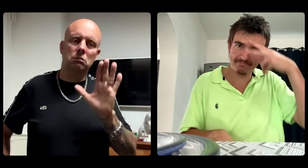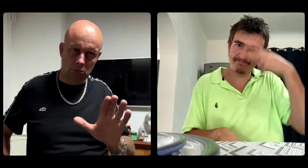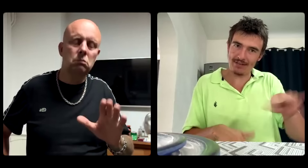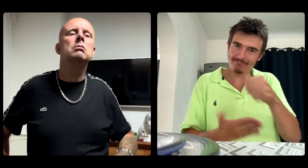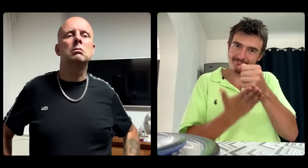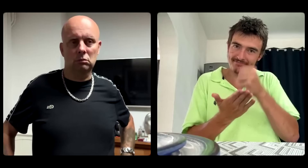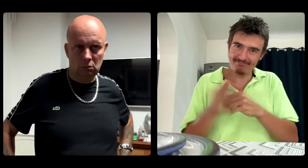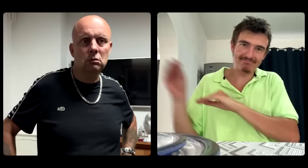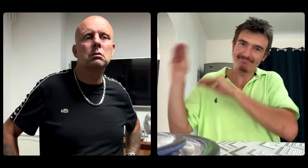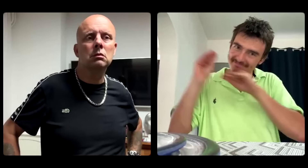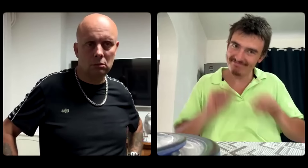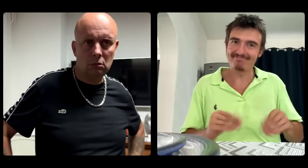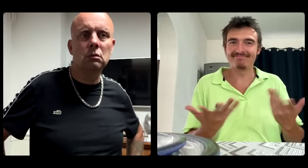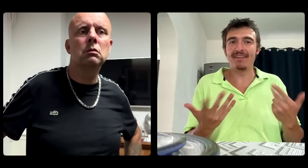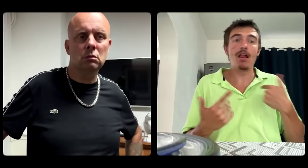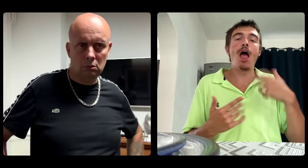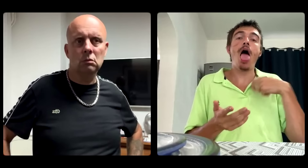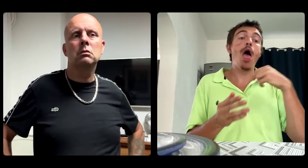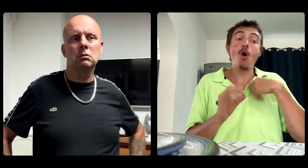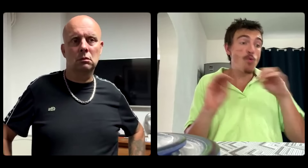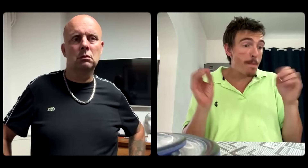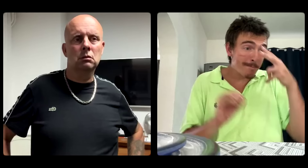Het wordt een hele zware 6 maanden, lieve schat.